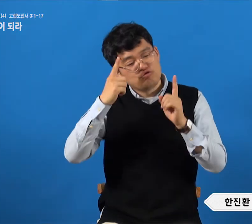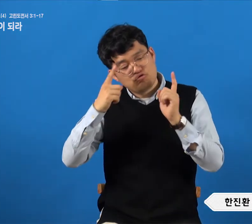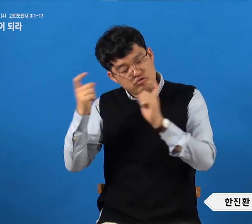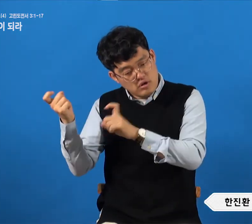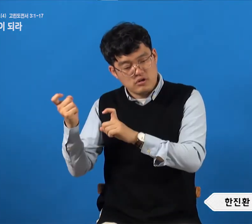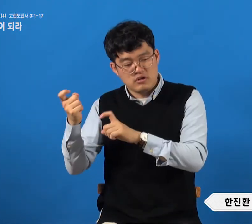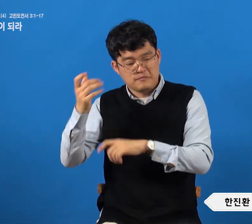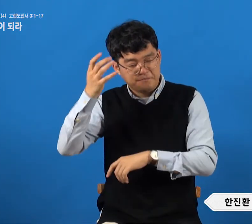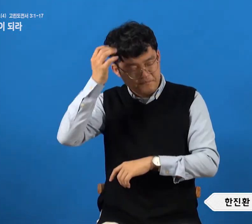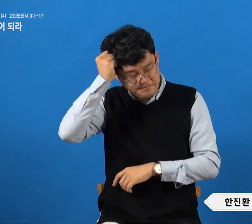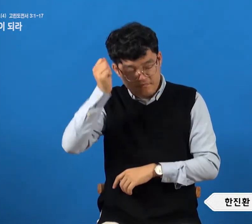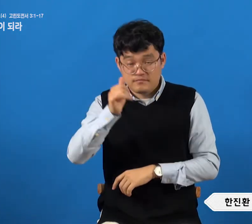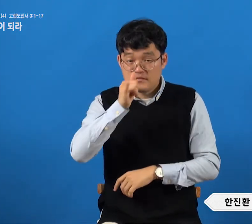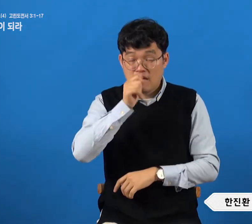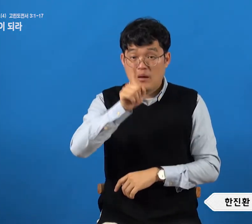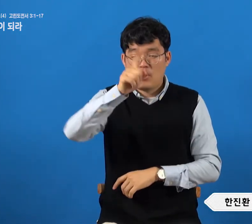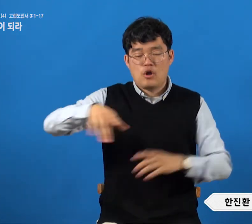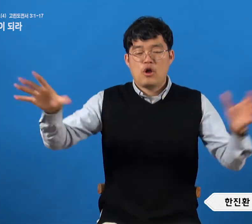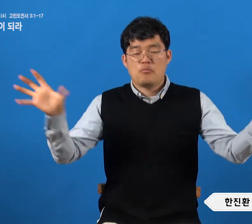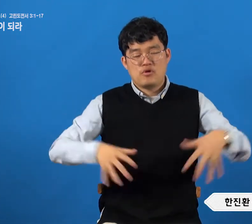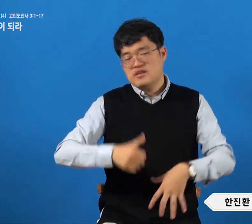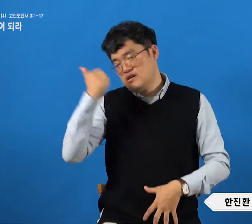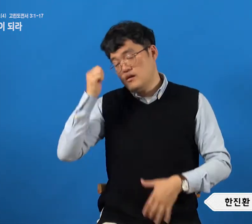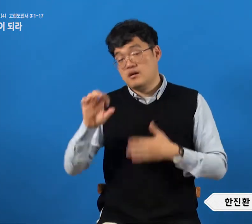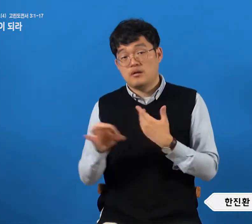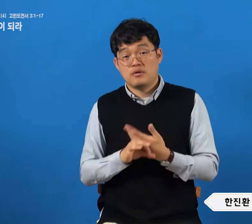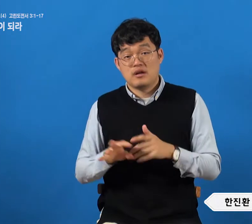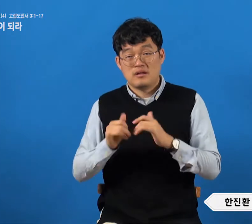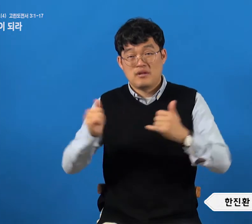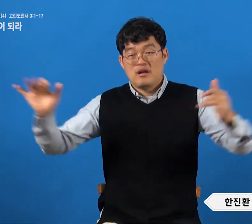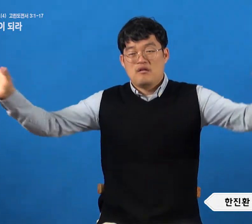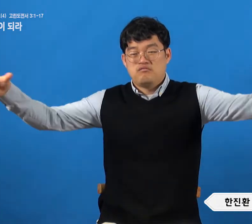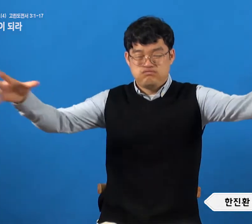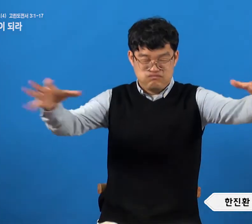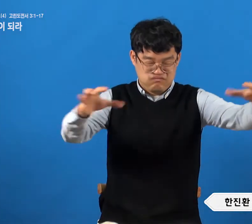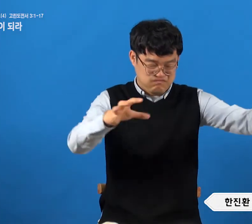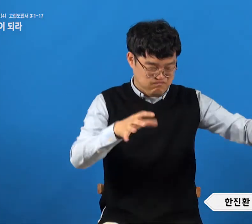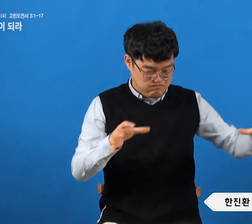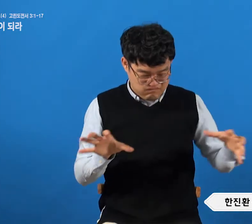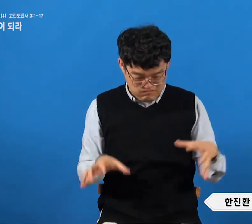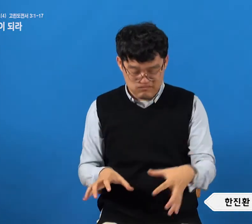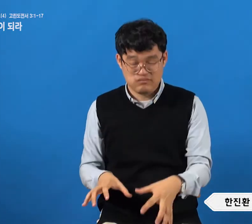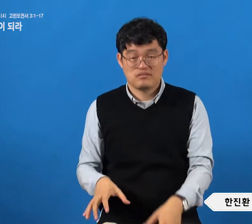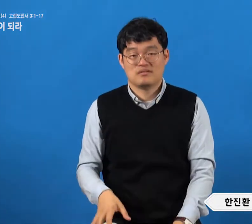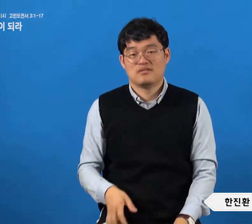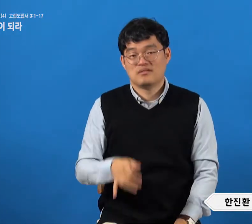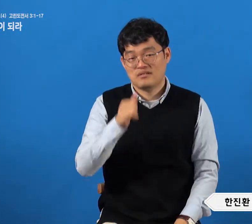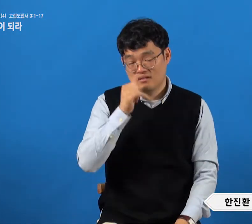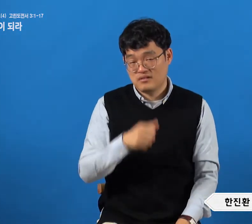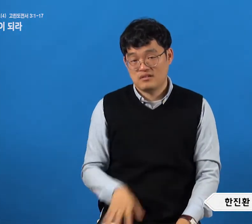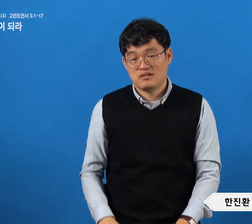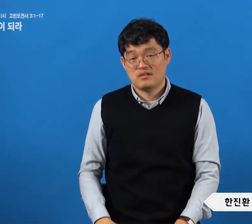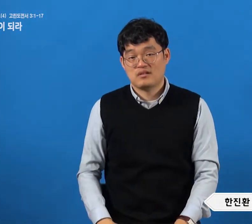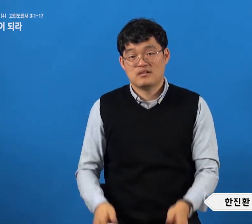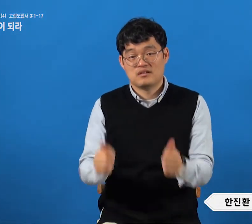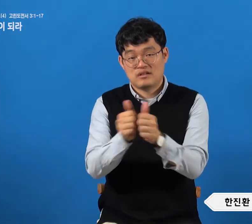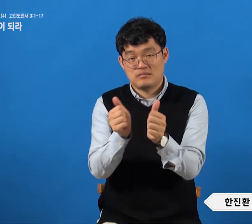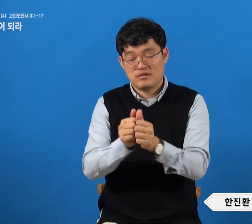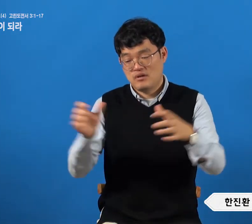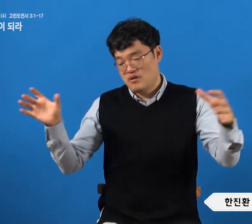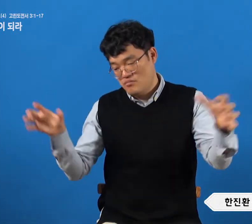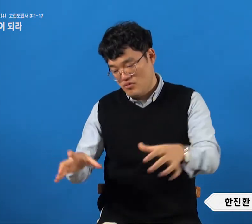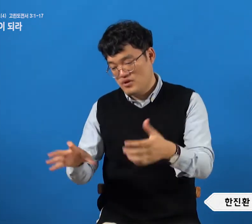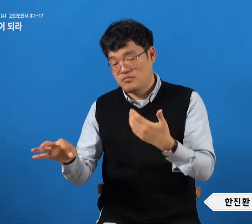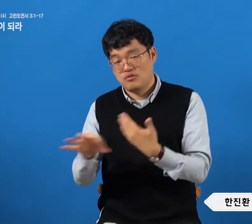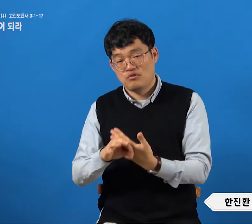없는 겁니다. 그래서 한번 모이자 하면 그냥 후다닥 다 모여가지고, 남자들